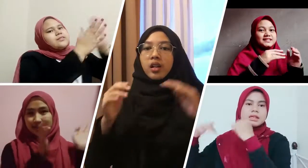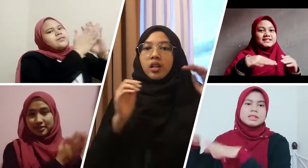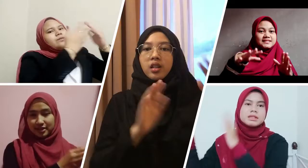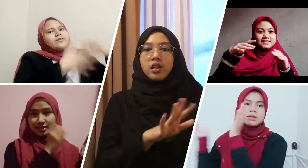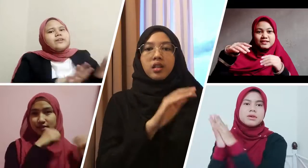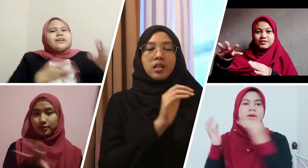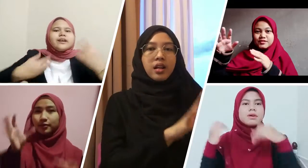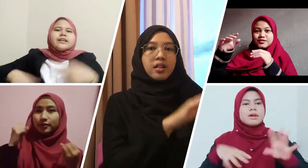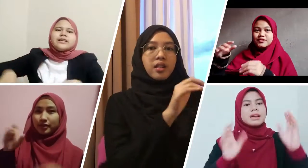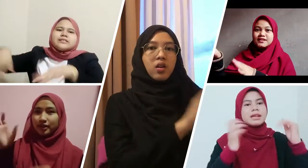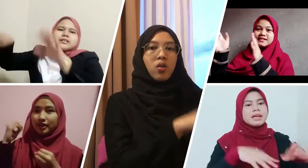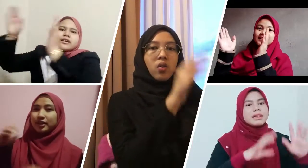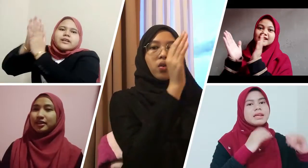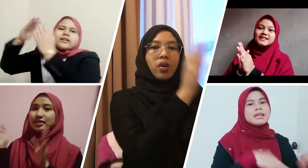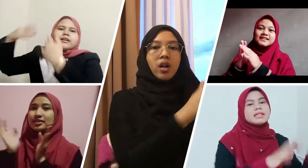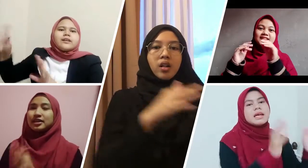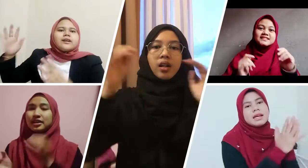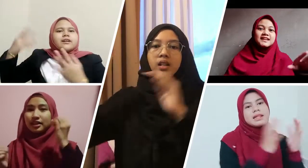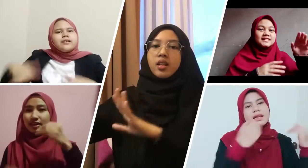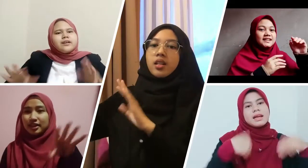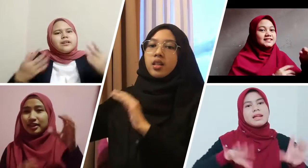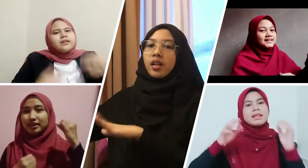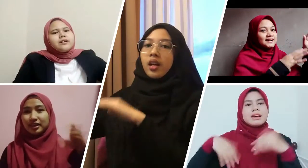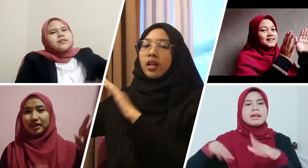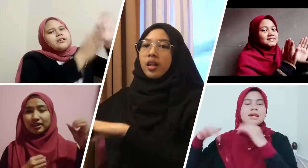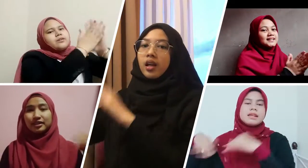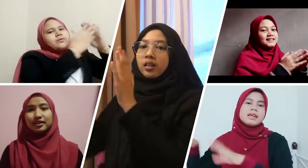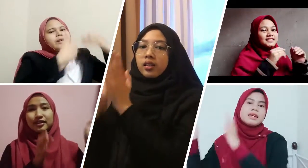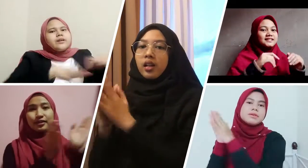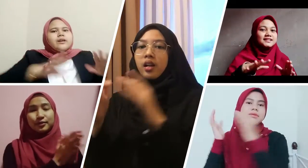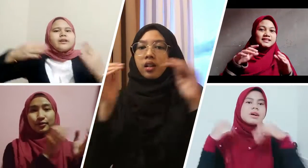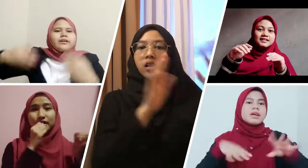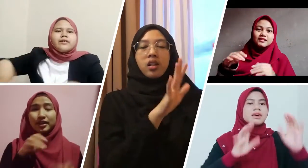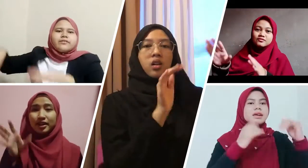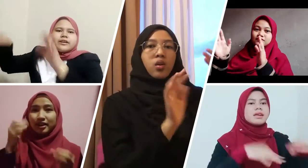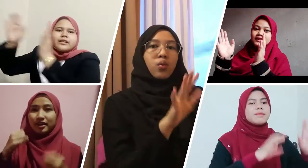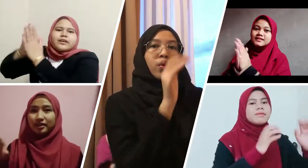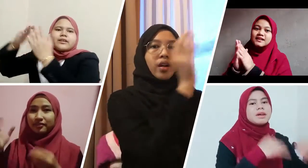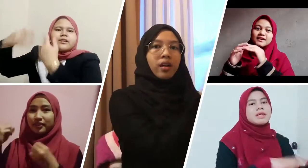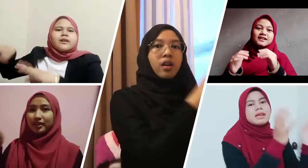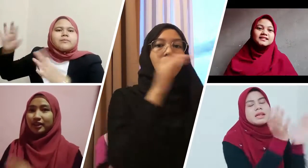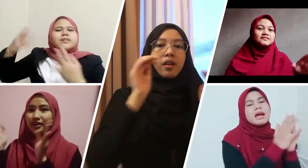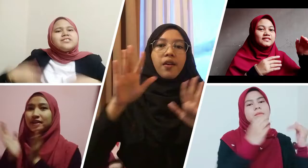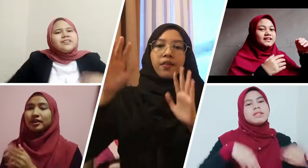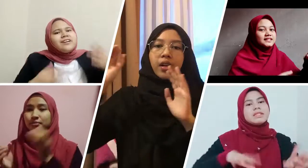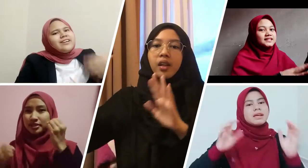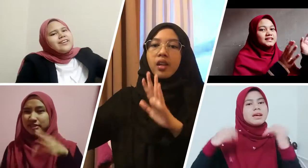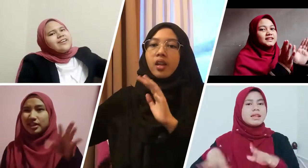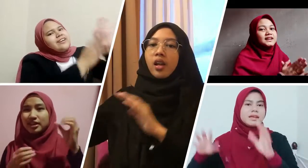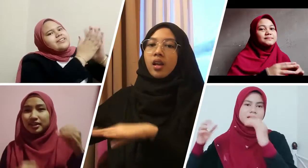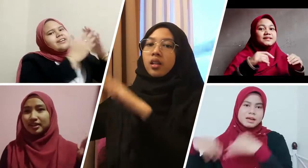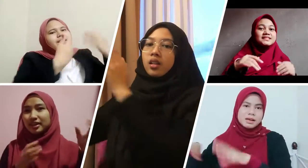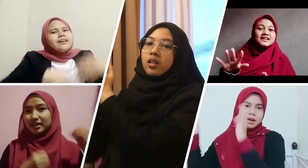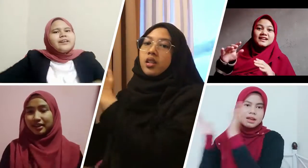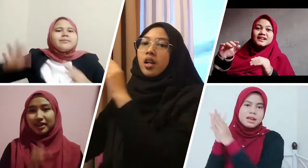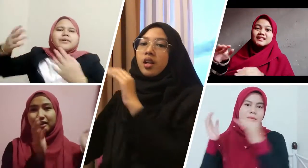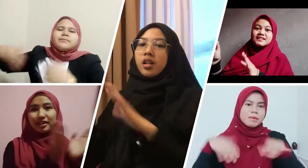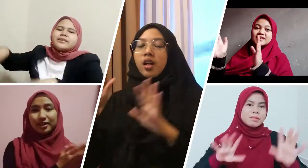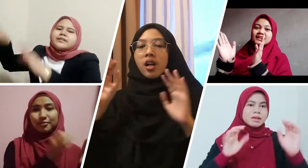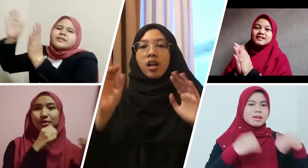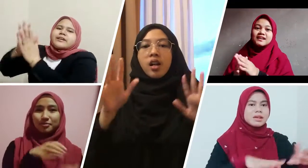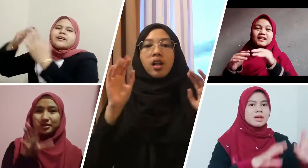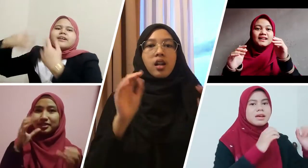Tersebutlah kisah seorang gadis datang dari keluarga yang fakir, menjadi